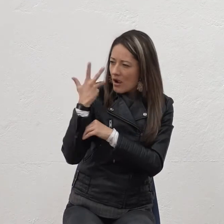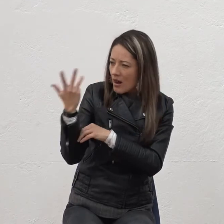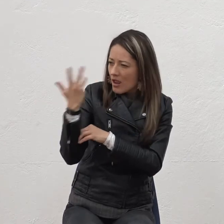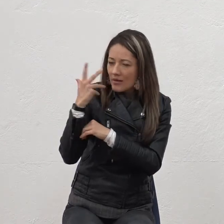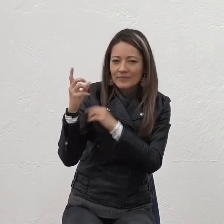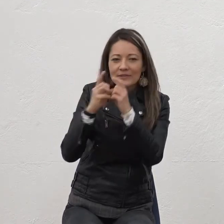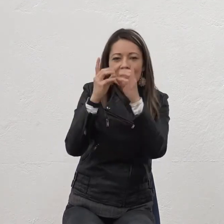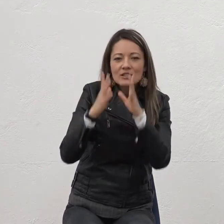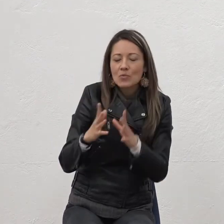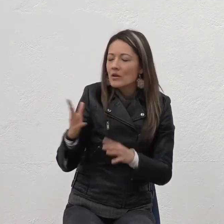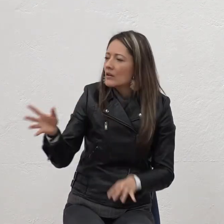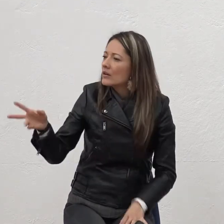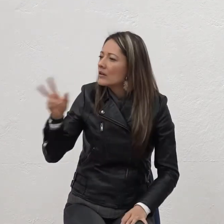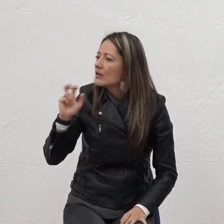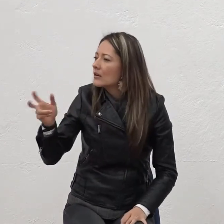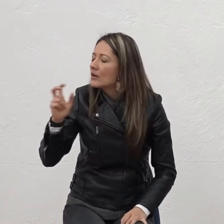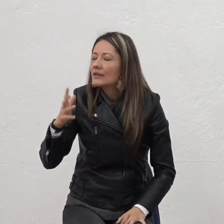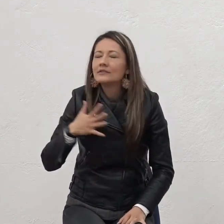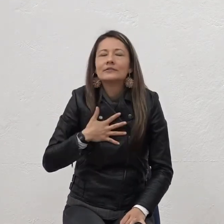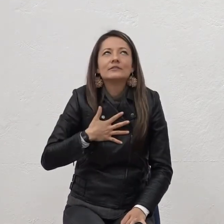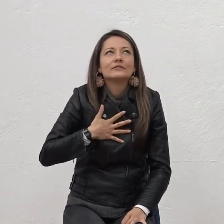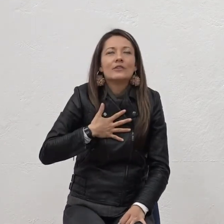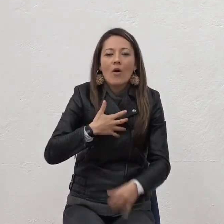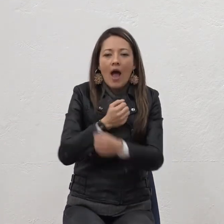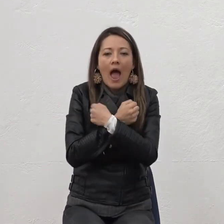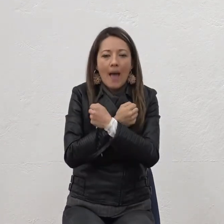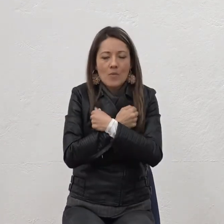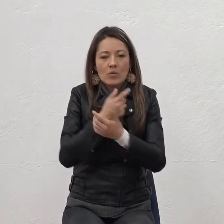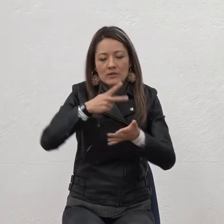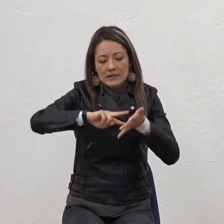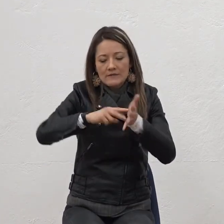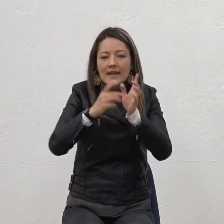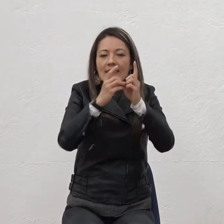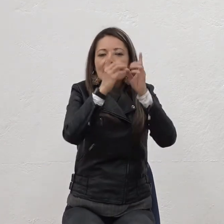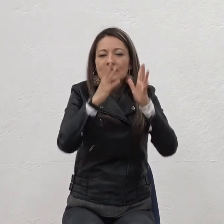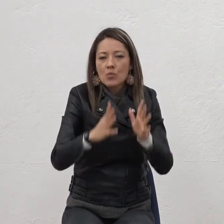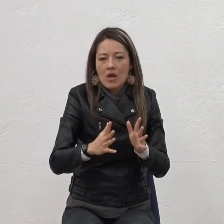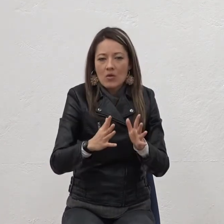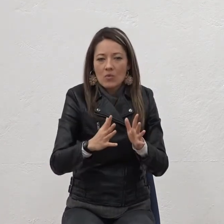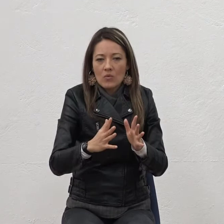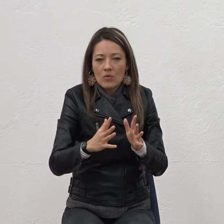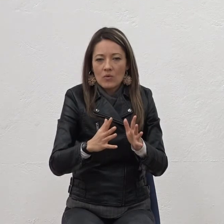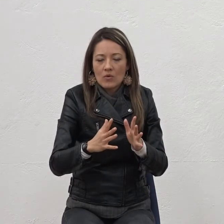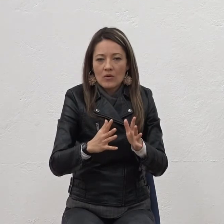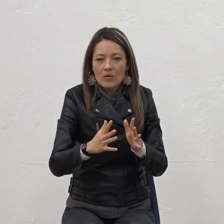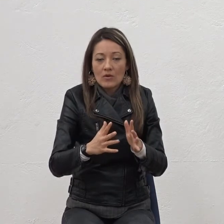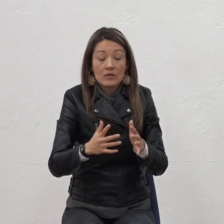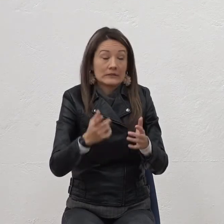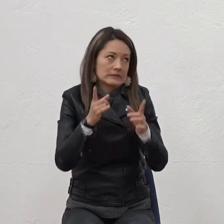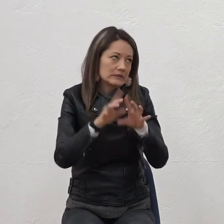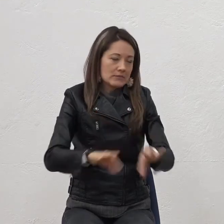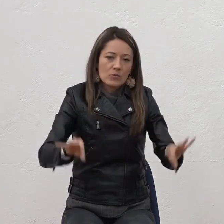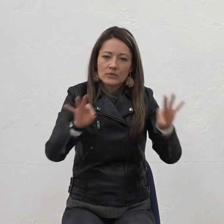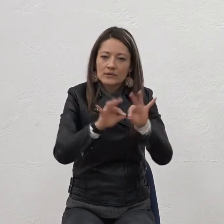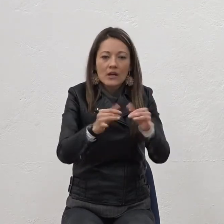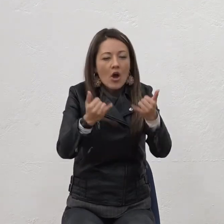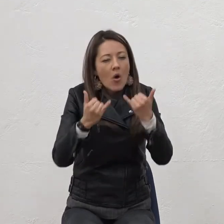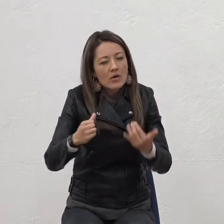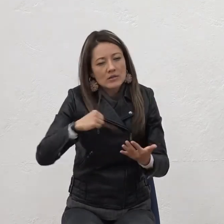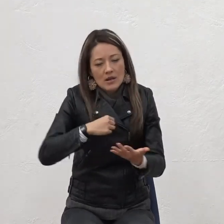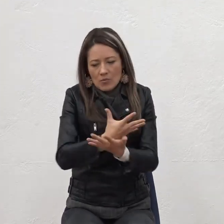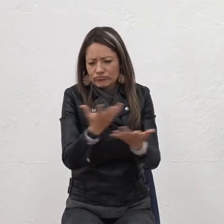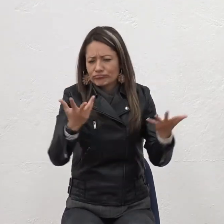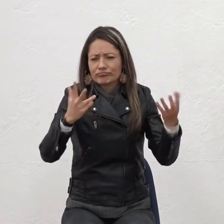una fiel amante del discipulado. Es clave. Hoy tenemos todas